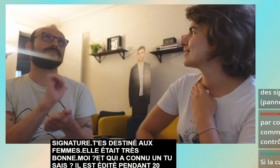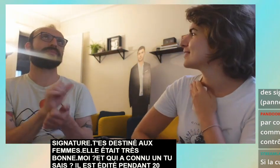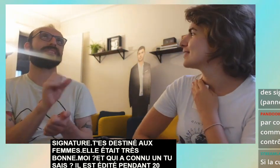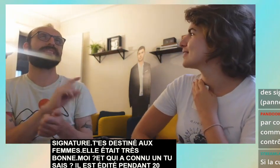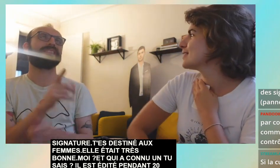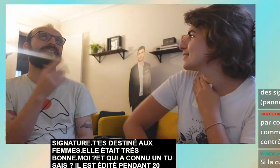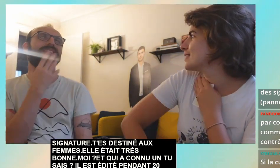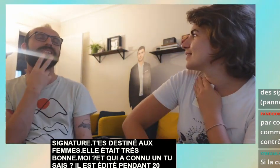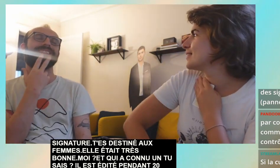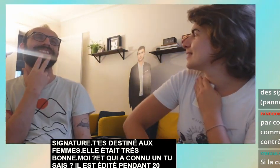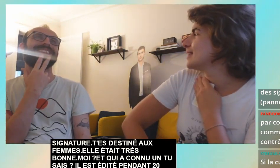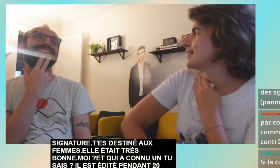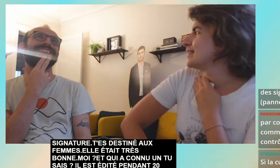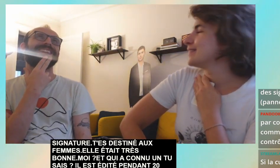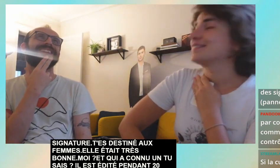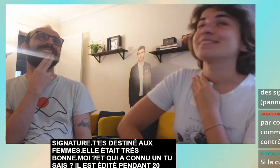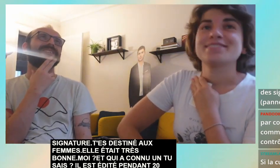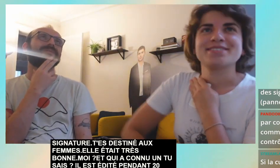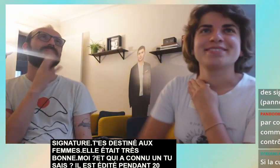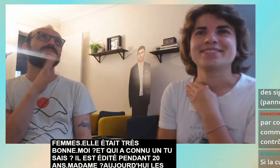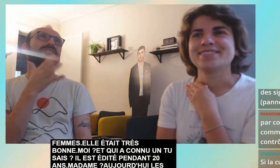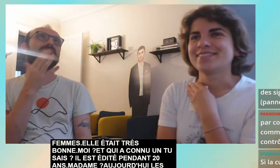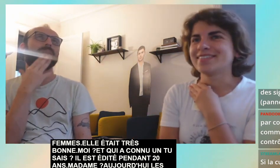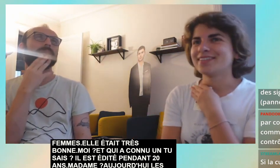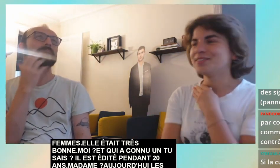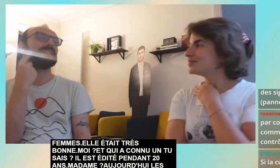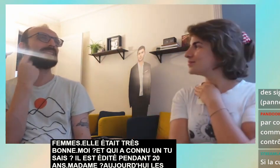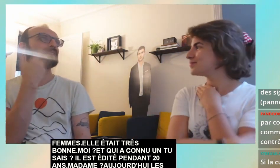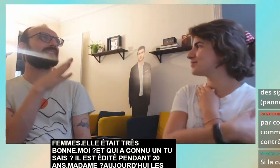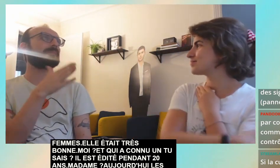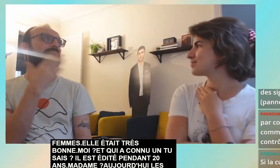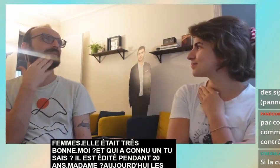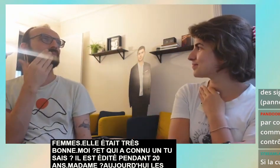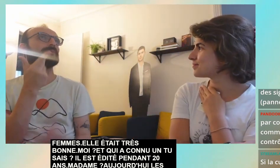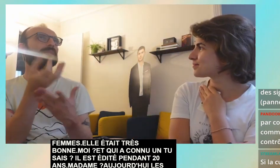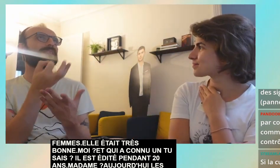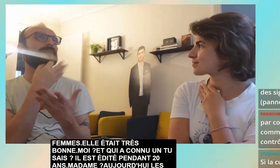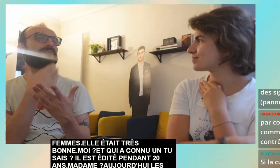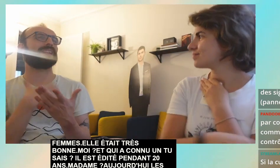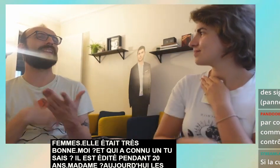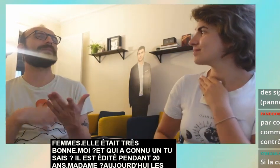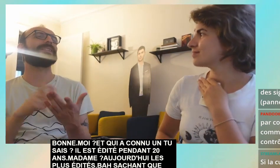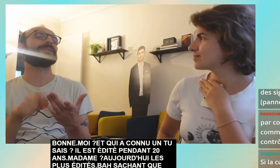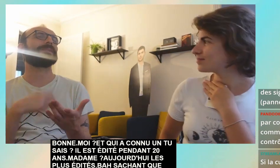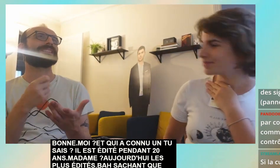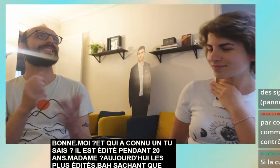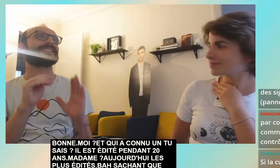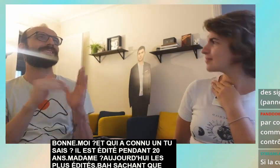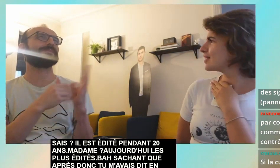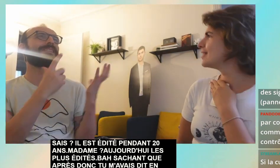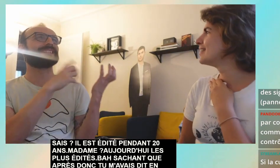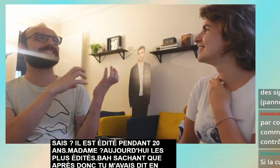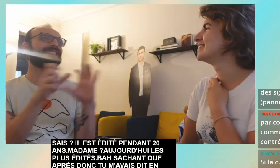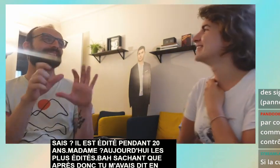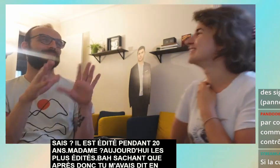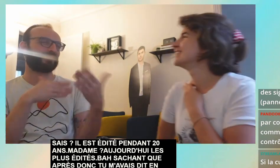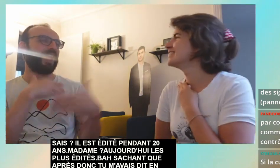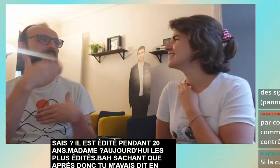plus édité. Mhm. On dira, bah, sachant qu'après, donc tu m'avais dit en plus, l'abbé de l'épée, c'est ça, c'était 1700, donc c'est